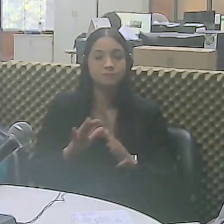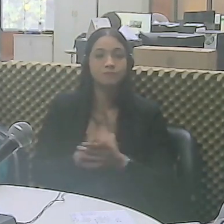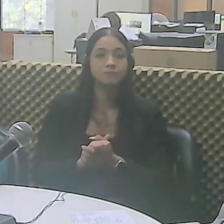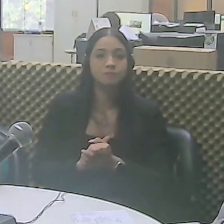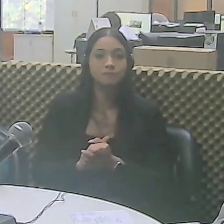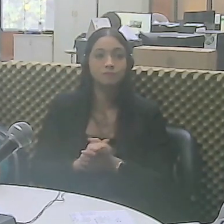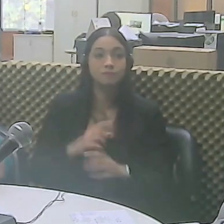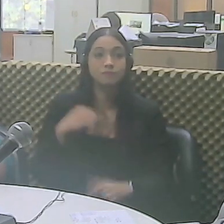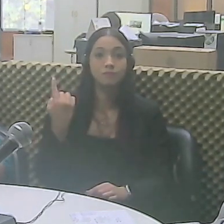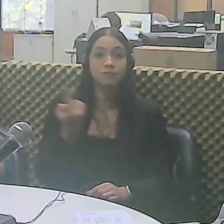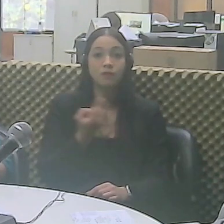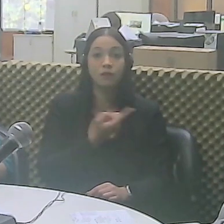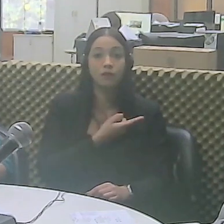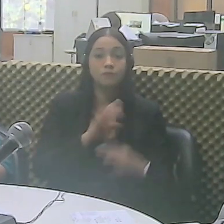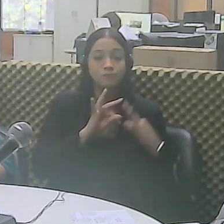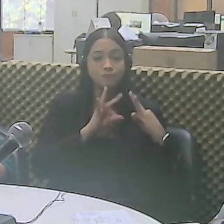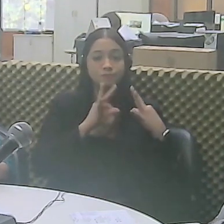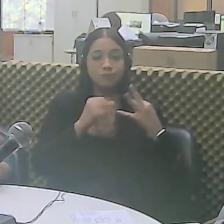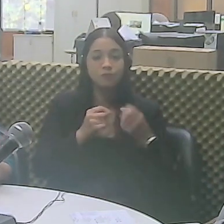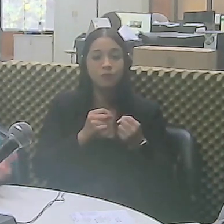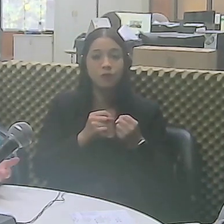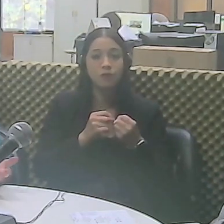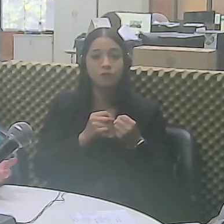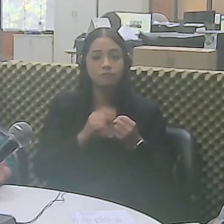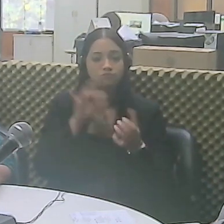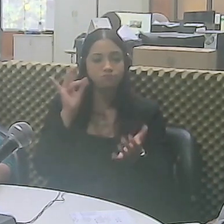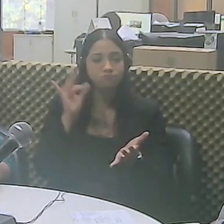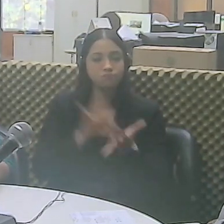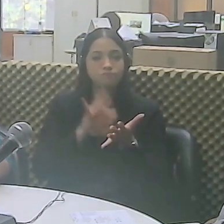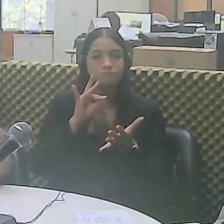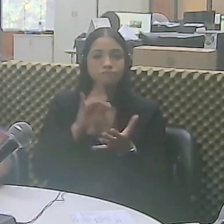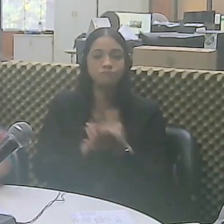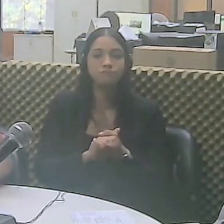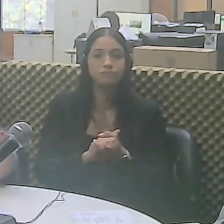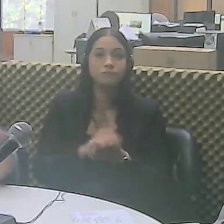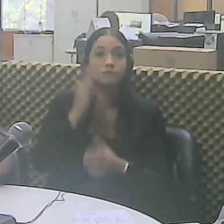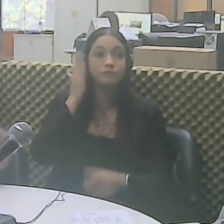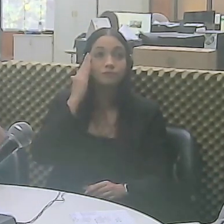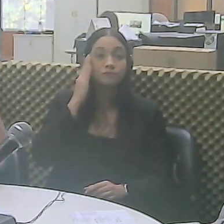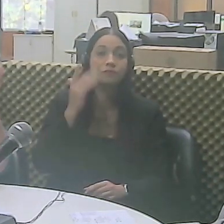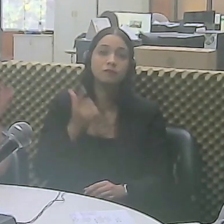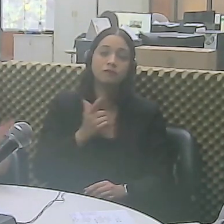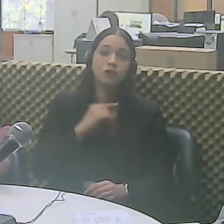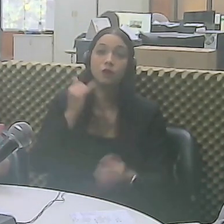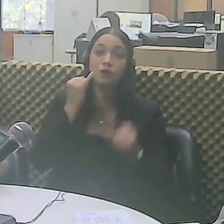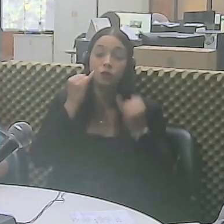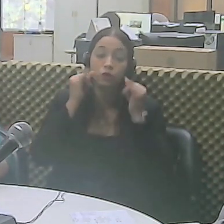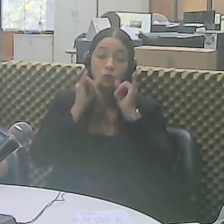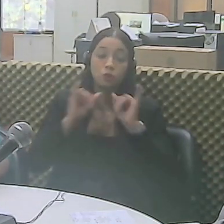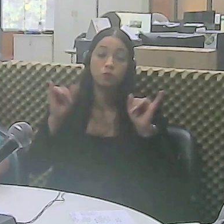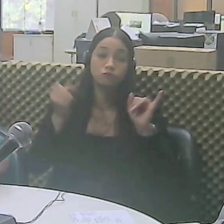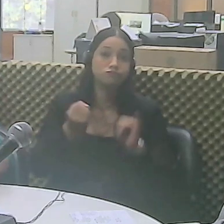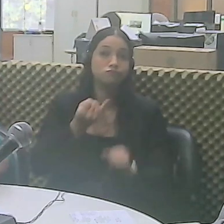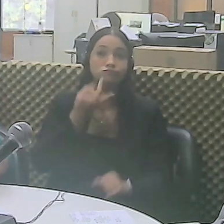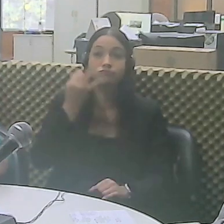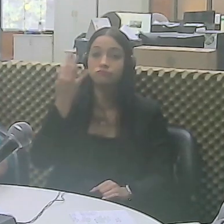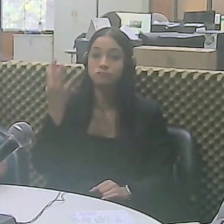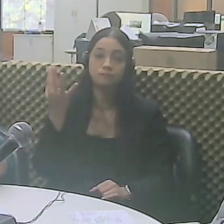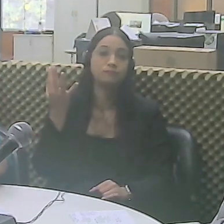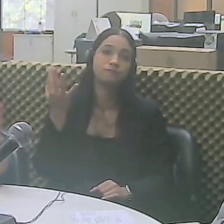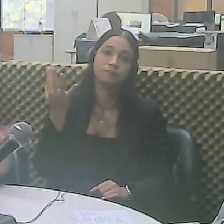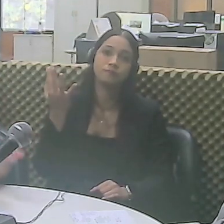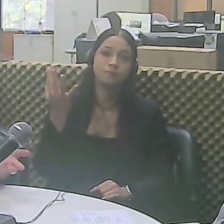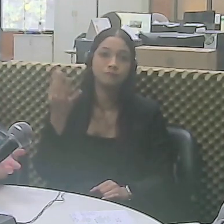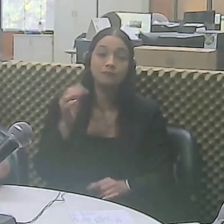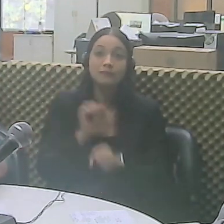né, para a gente poder ter tudo de uma forma mais concreta. Eu sei que a gente houve muitas notícias e